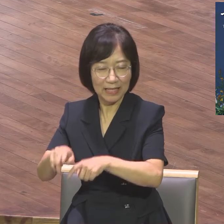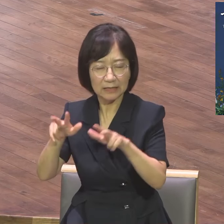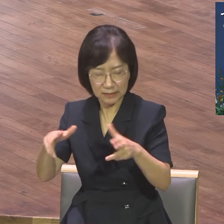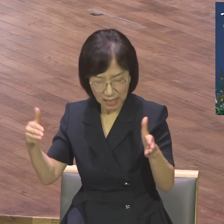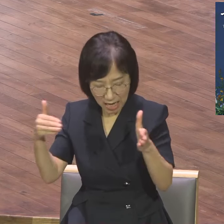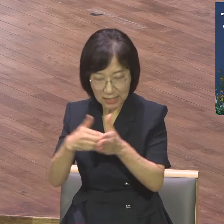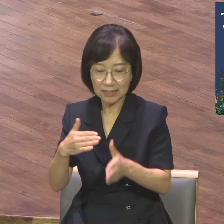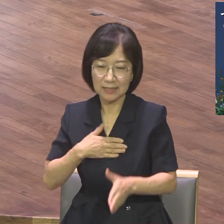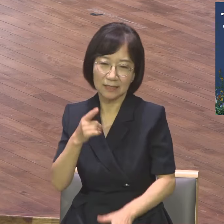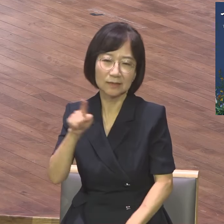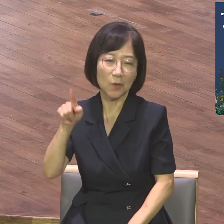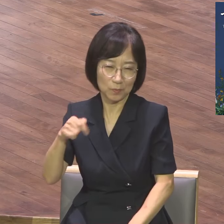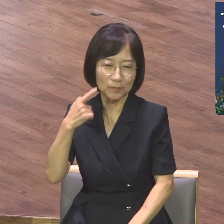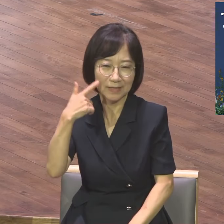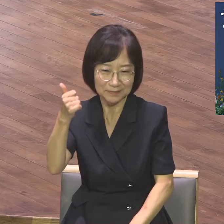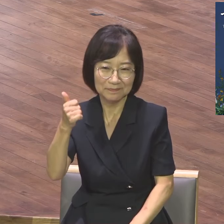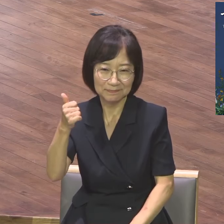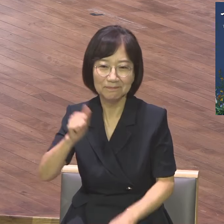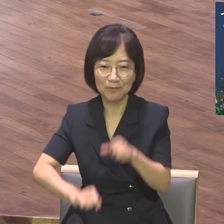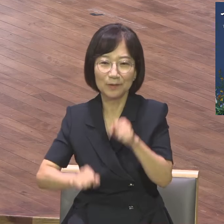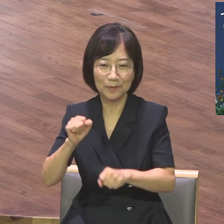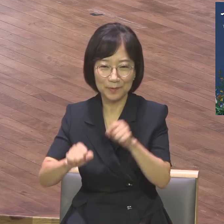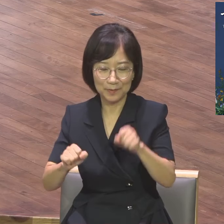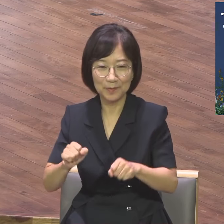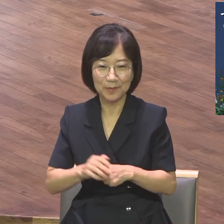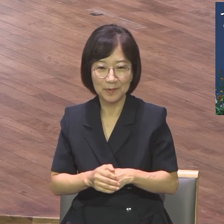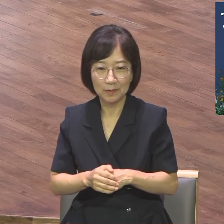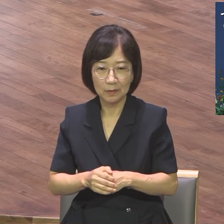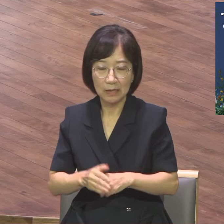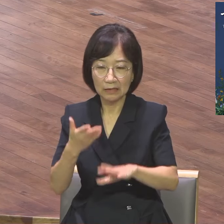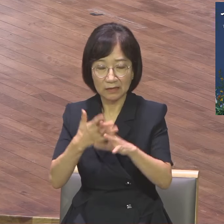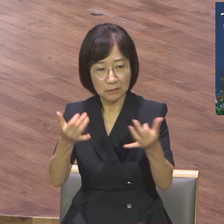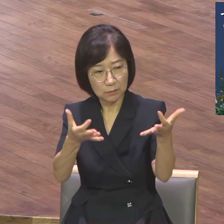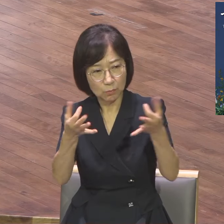살았어. 남이 비웃든지 말든지 이해 안 되지.